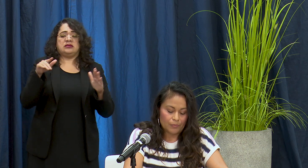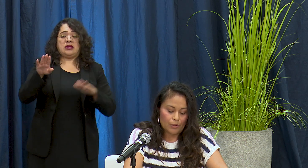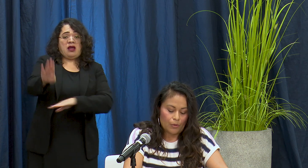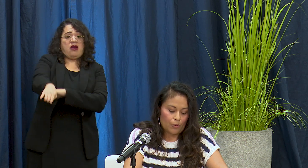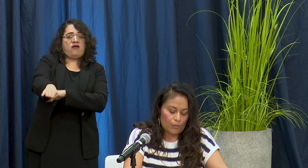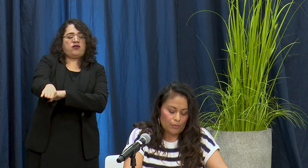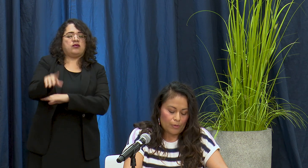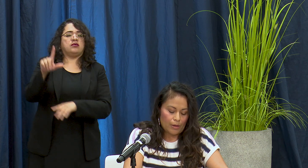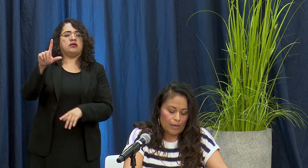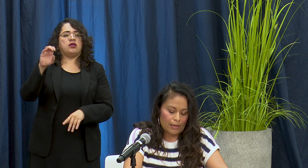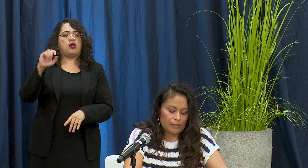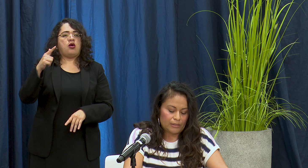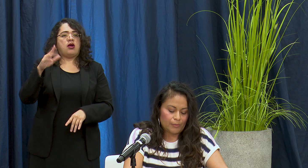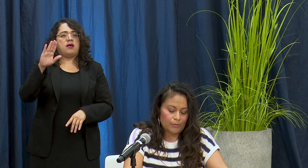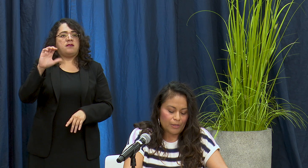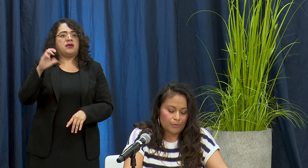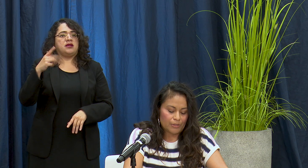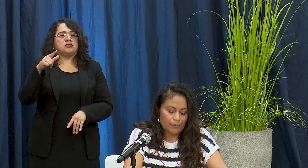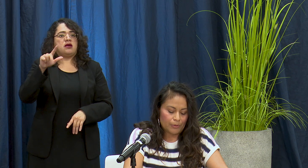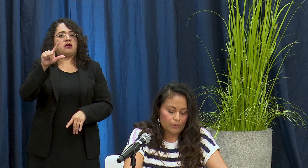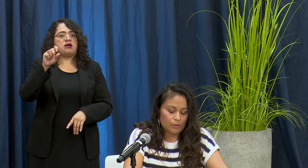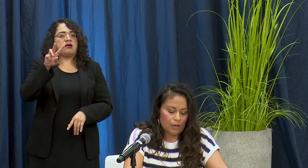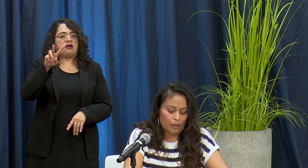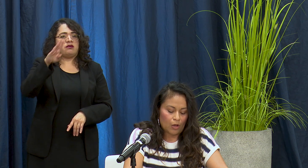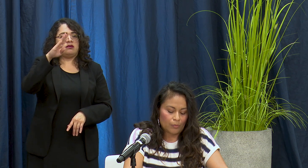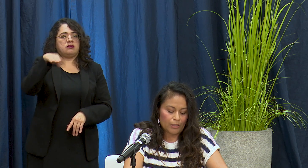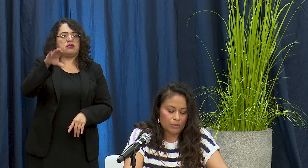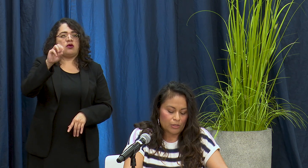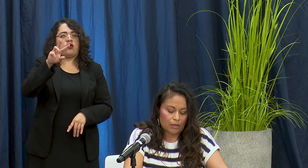tarde, el